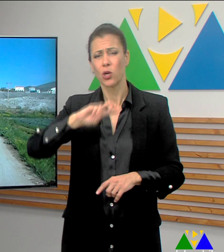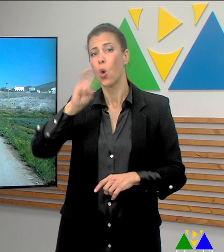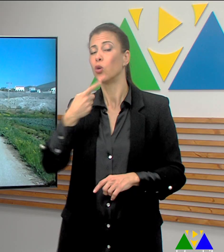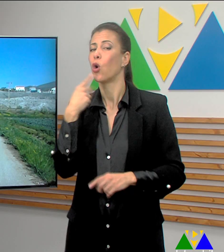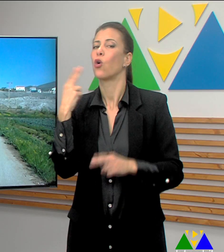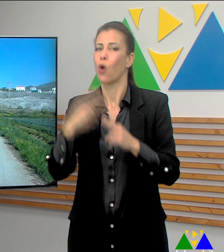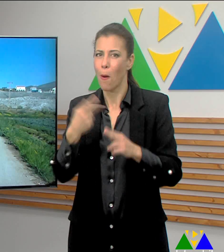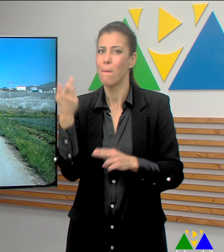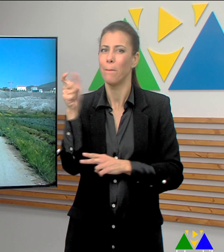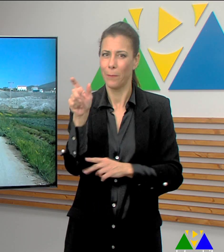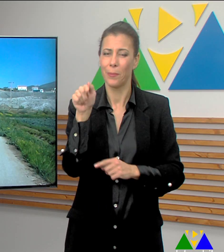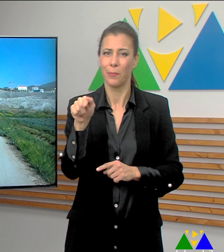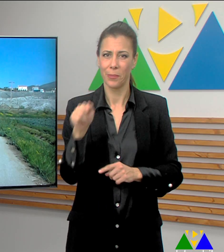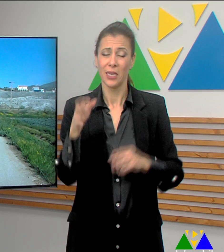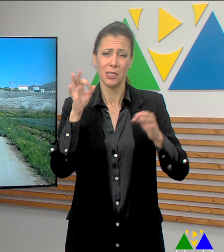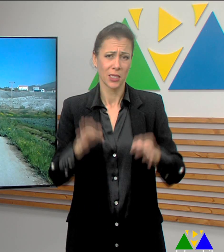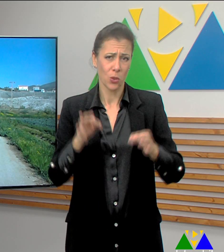seguramente